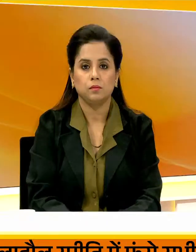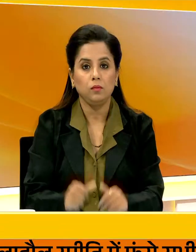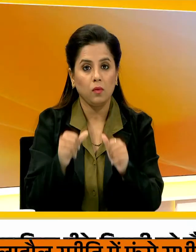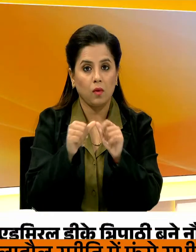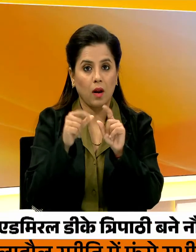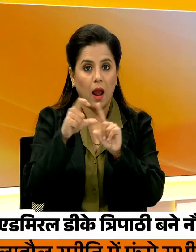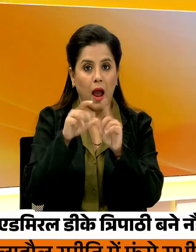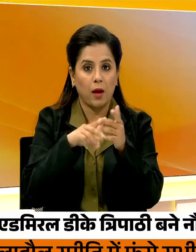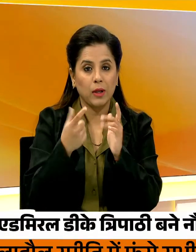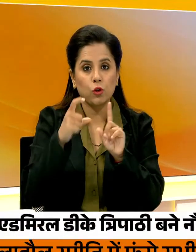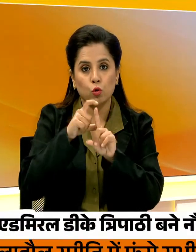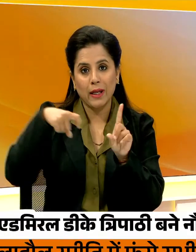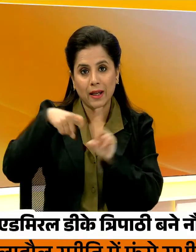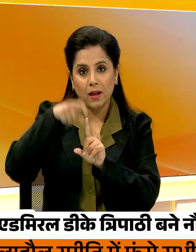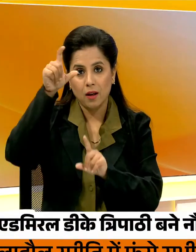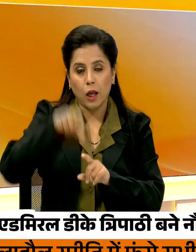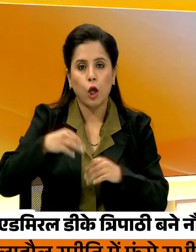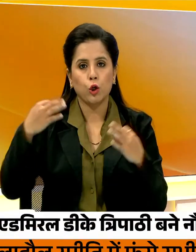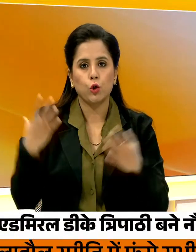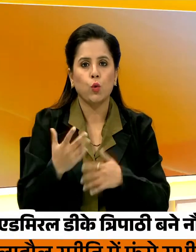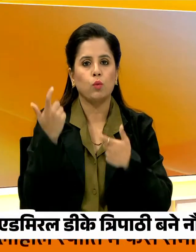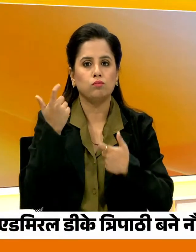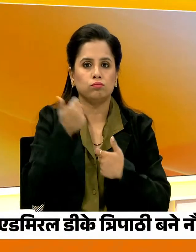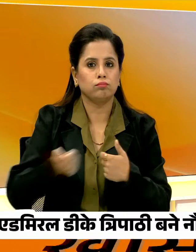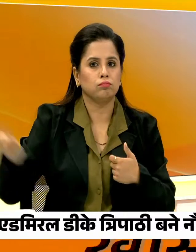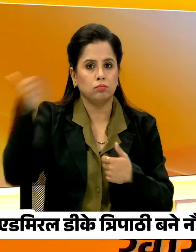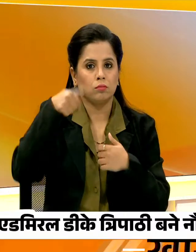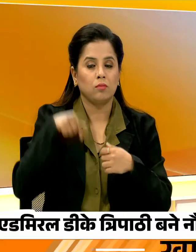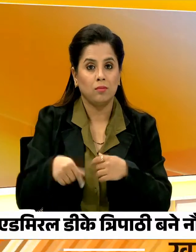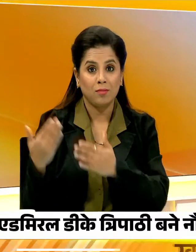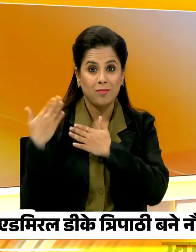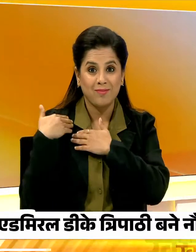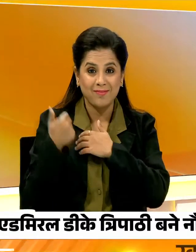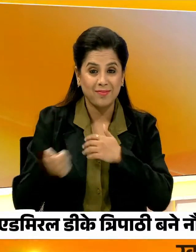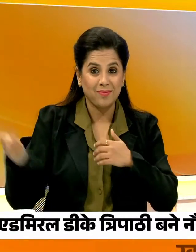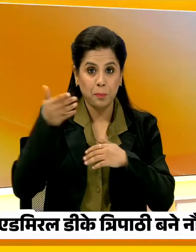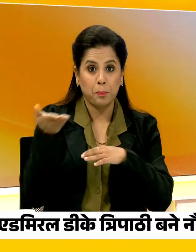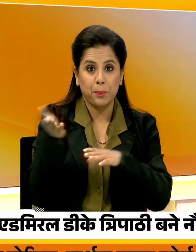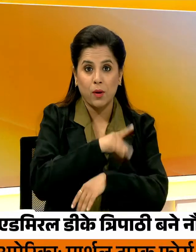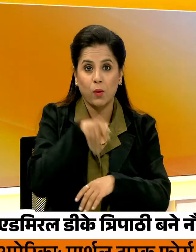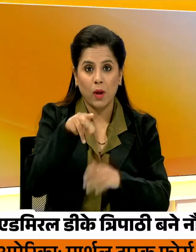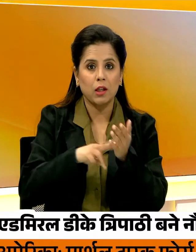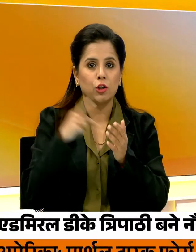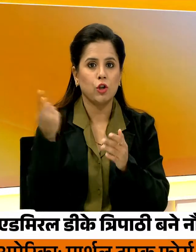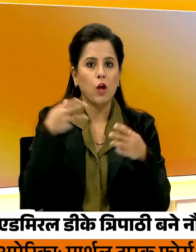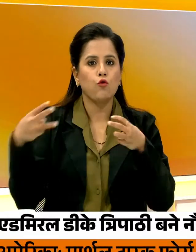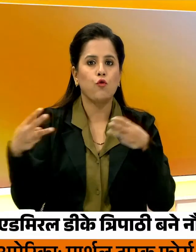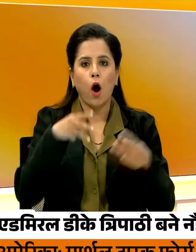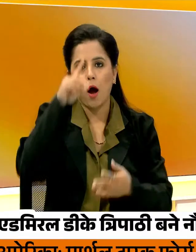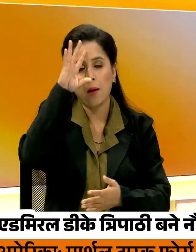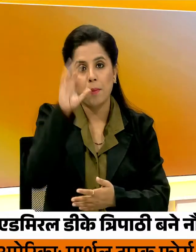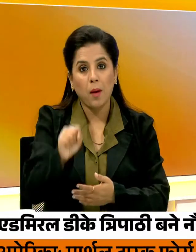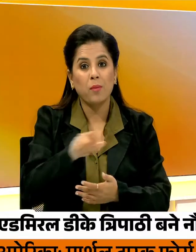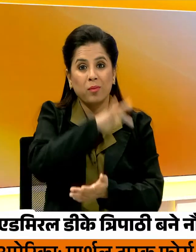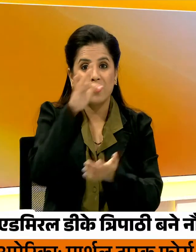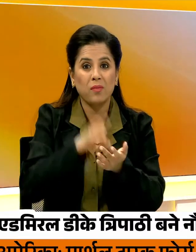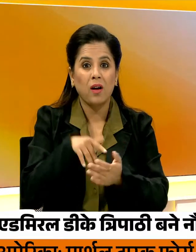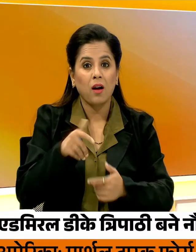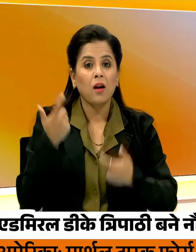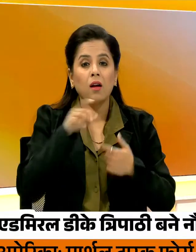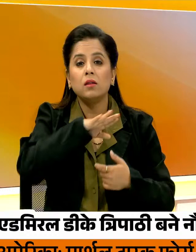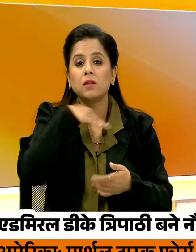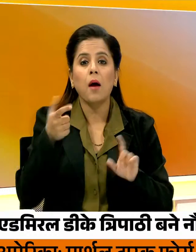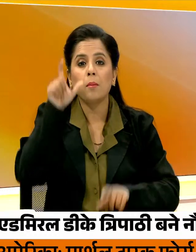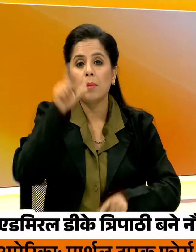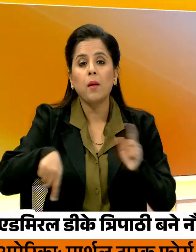एडमिरल डी.के. त्रिपाठी बने नए नौसेना प्रमुख। पदभार ग्रहण करने से पहले नेशनल वॉर मेमोरियल पर शहीद नायकों को